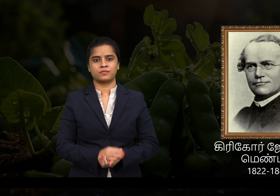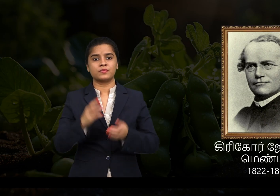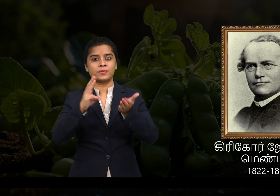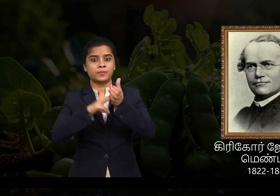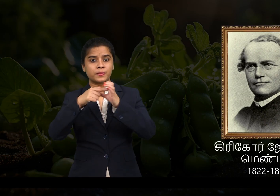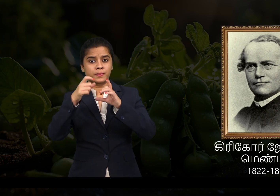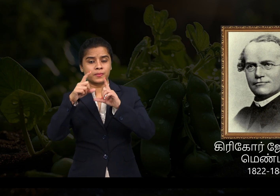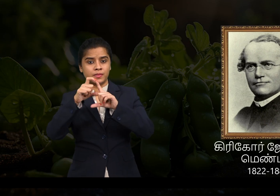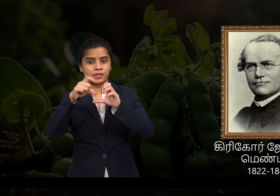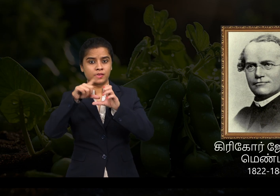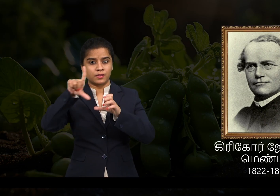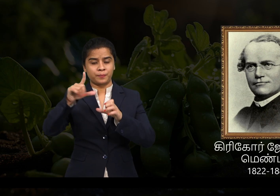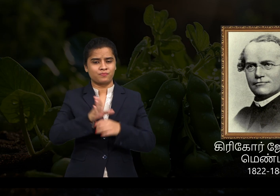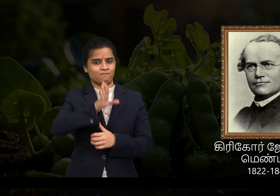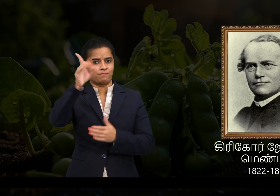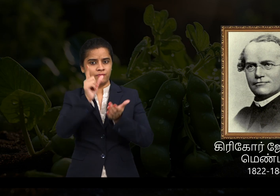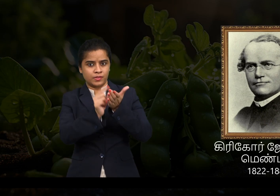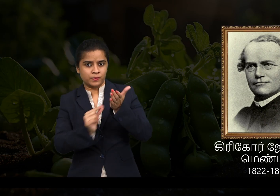மெண்டல் பயிற்சிக்காக